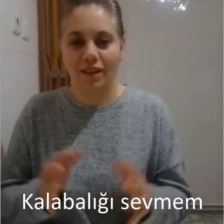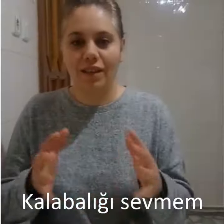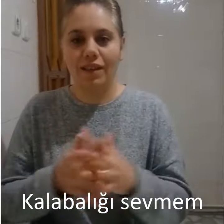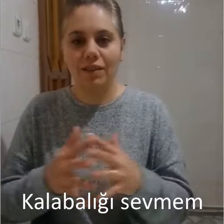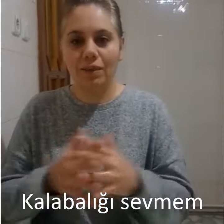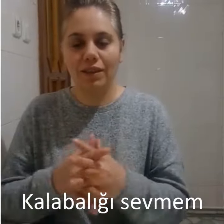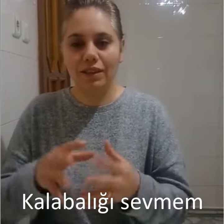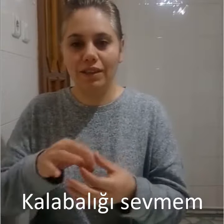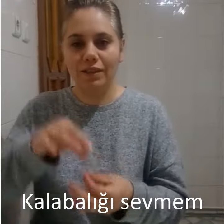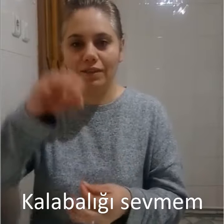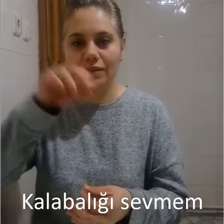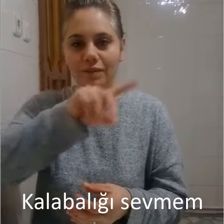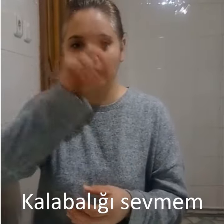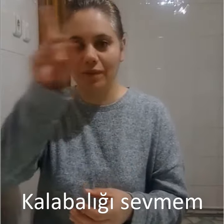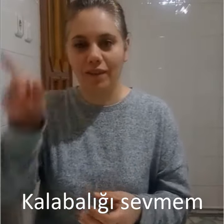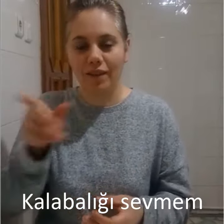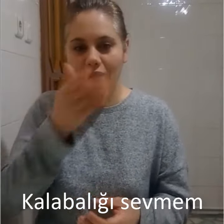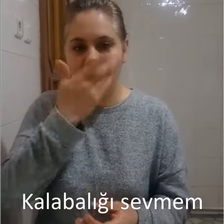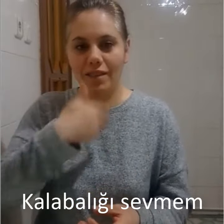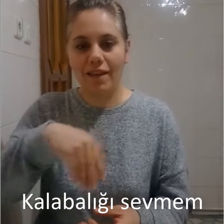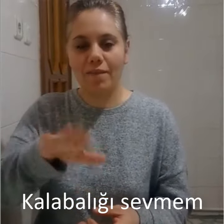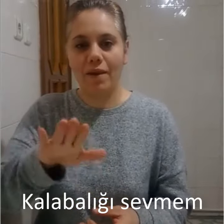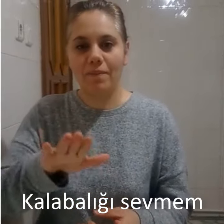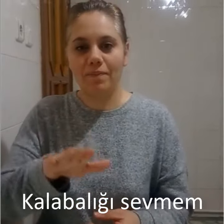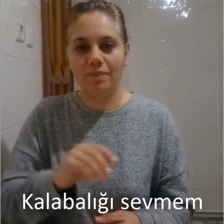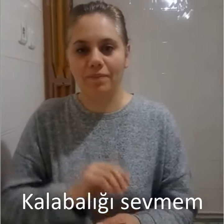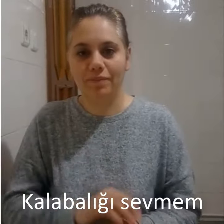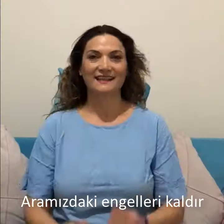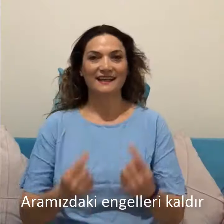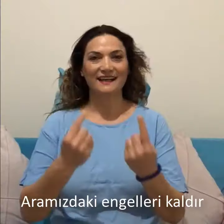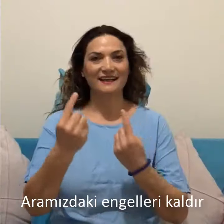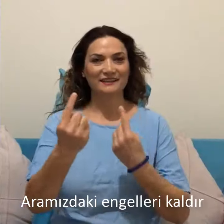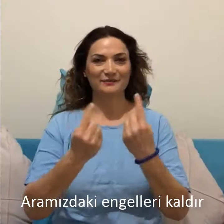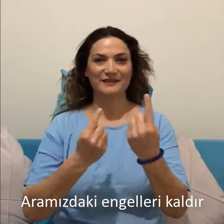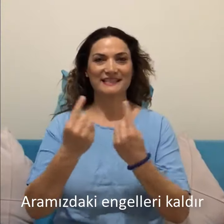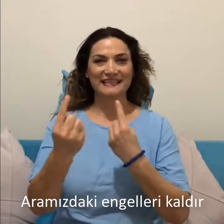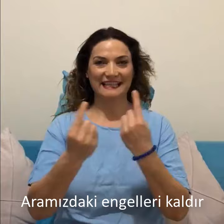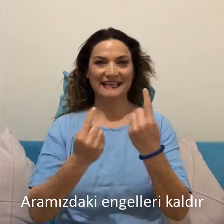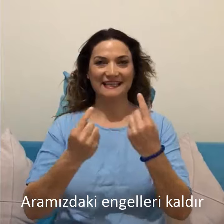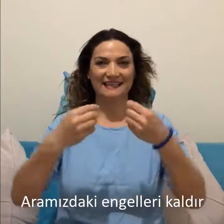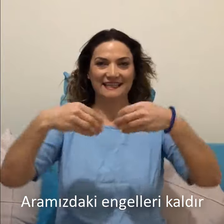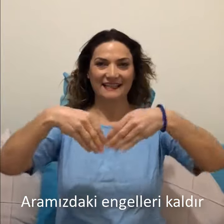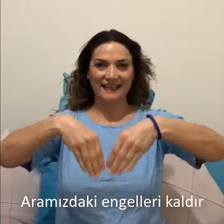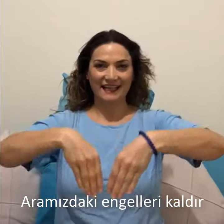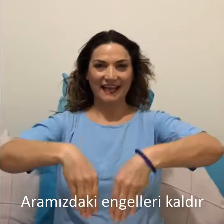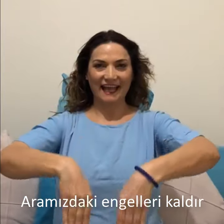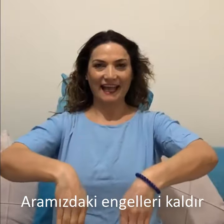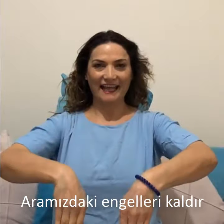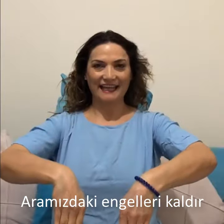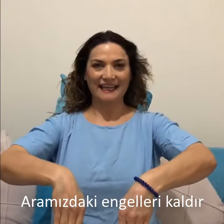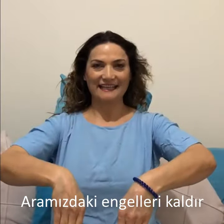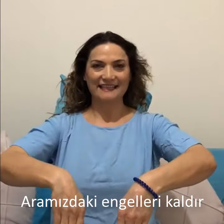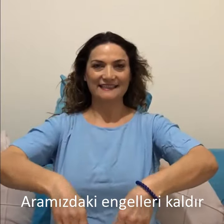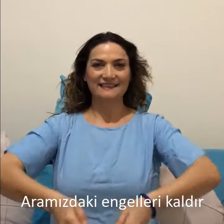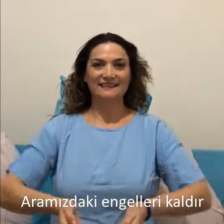Kalabalığı sevmem. Anımızdaki engellerin